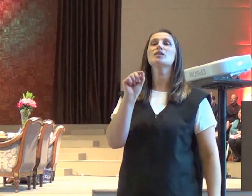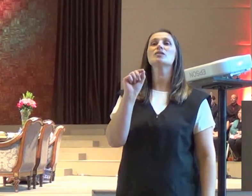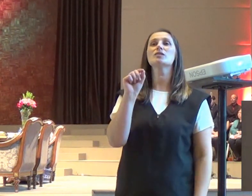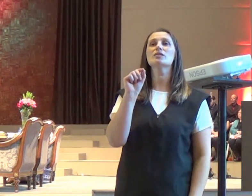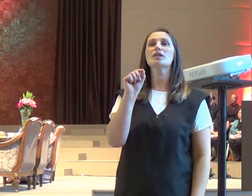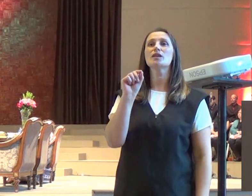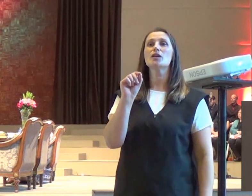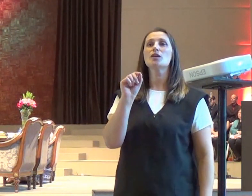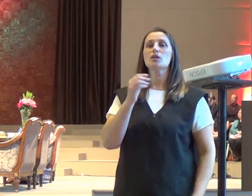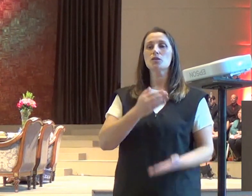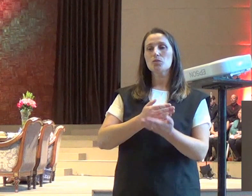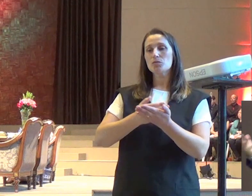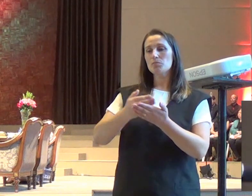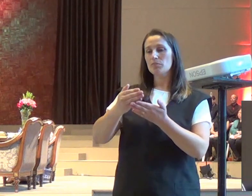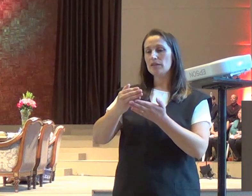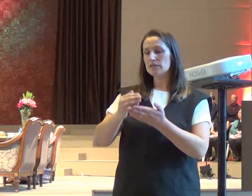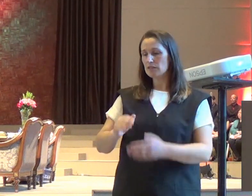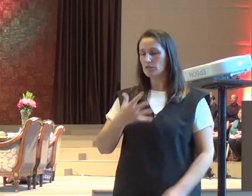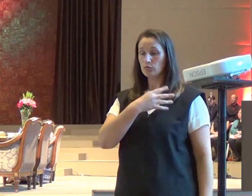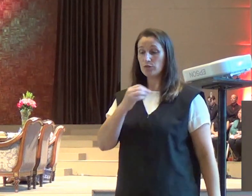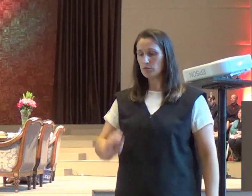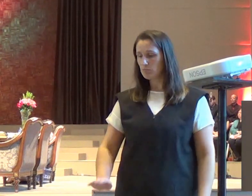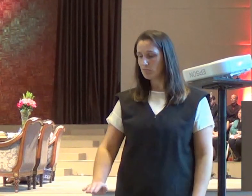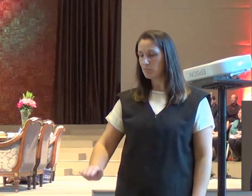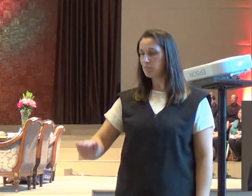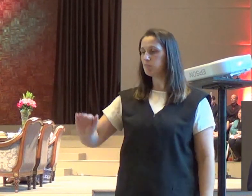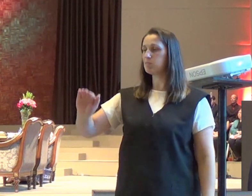uma geração perdida.